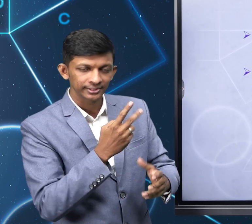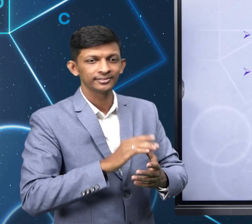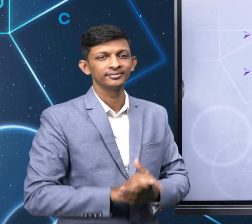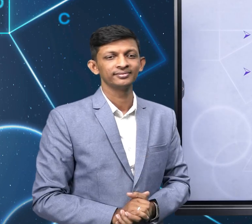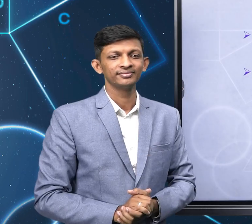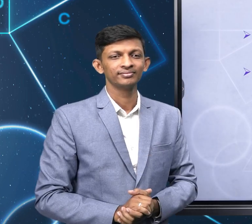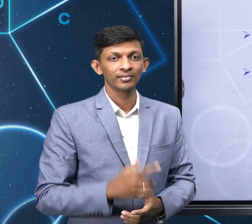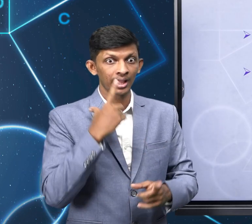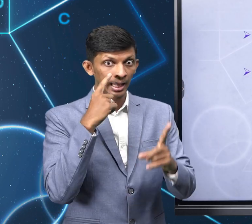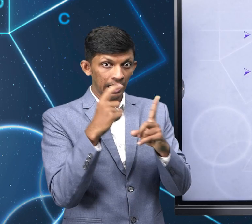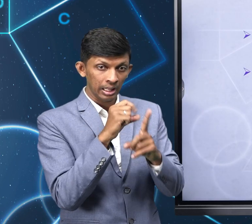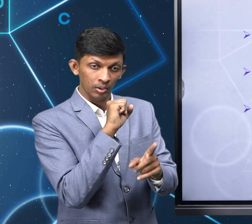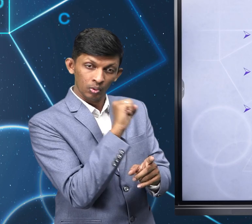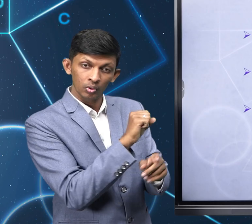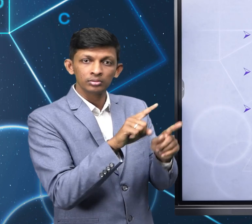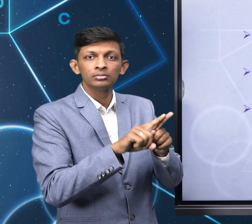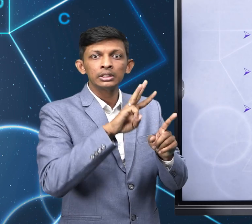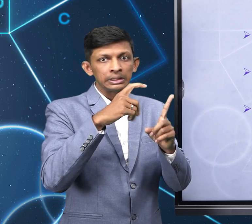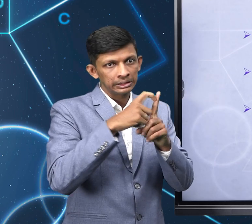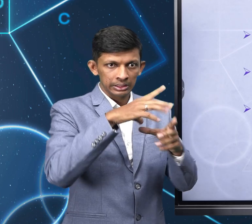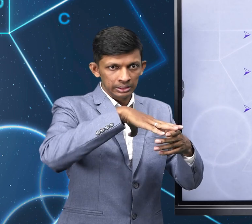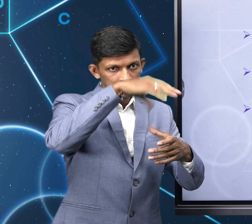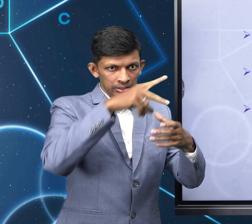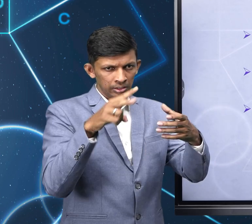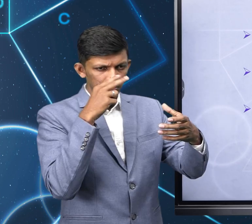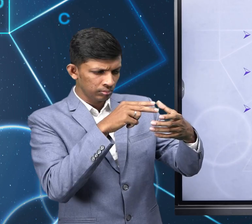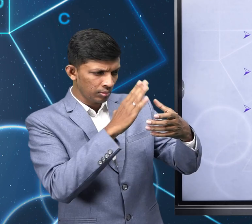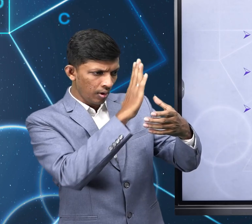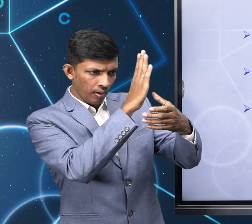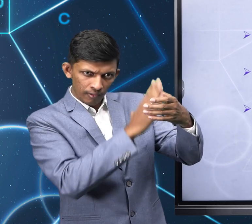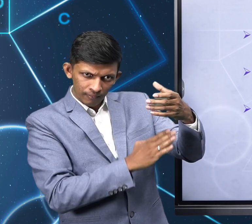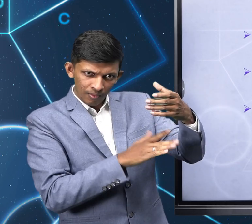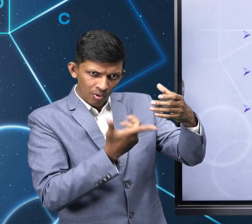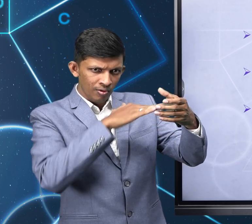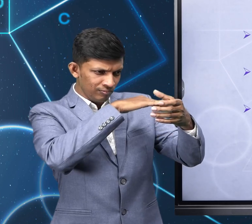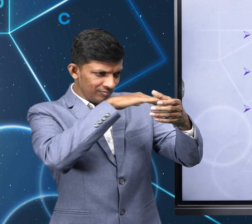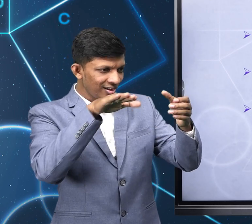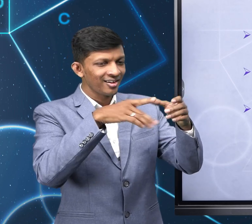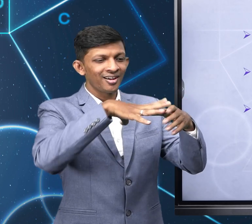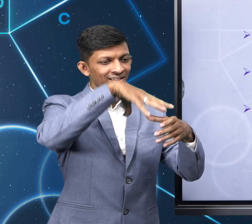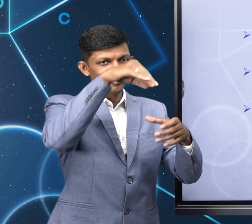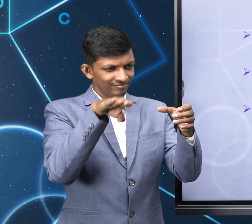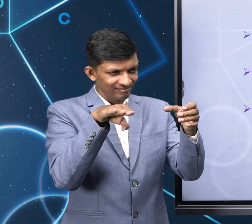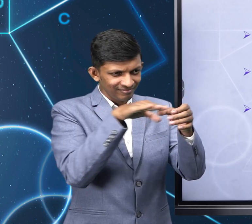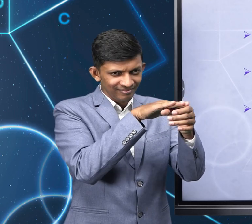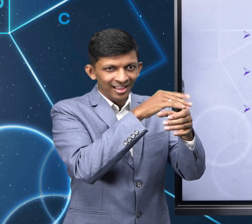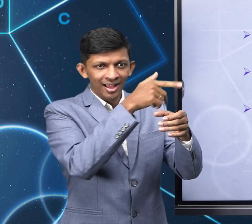घ्या. कट करून 3D आकाराचे क्रॉस सेक्शन ओळखा.